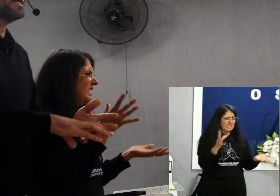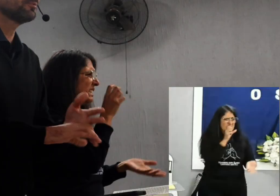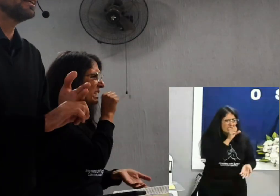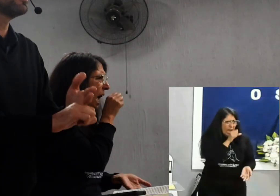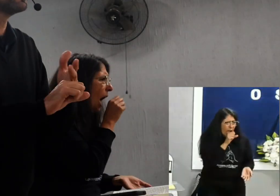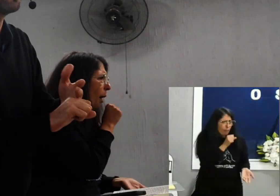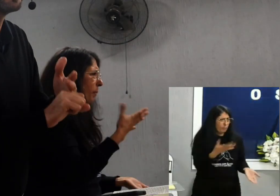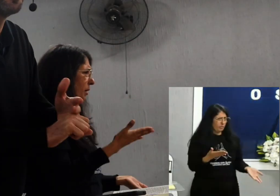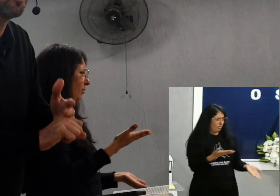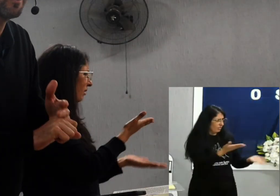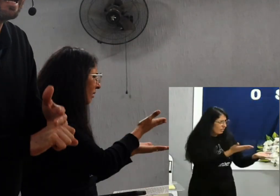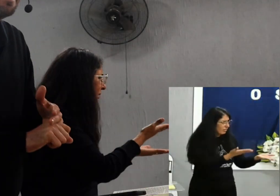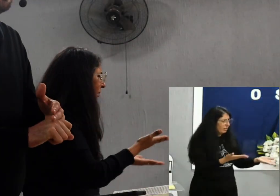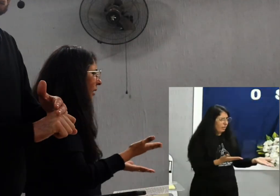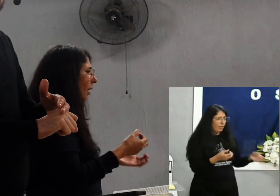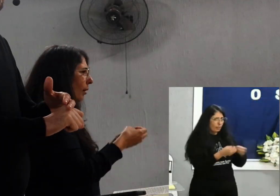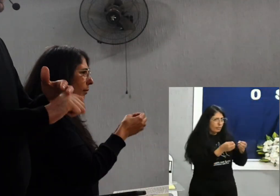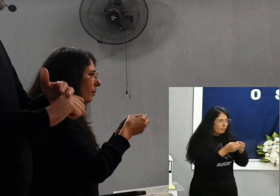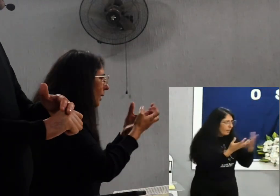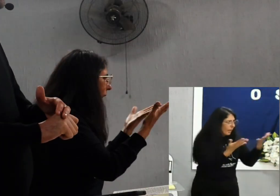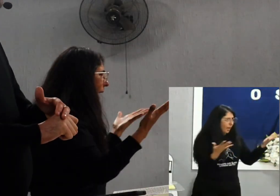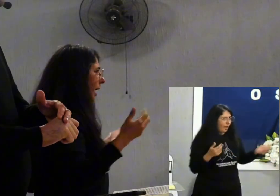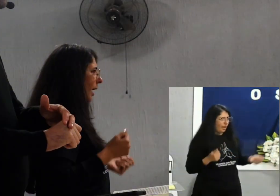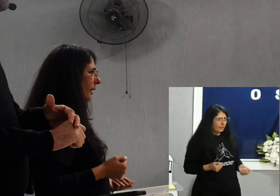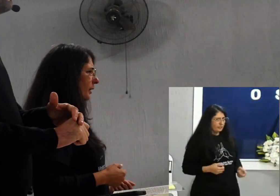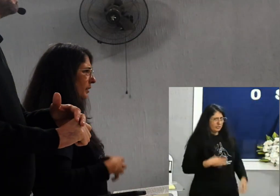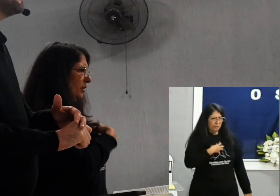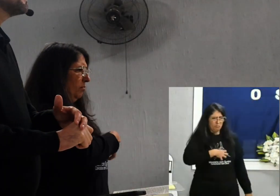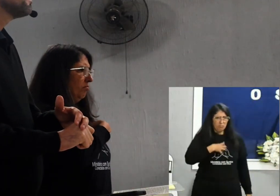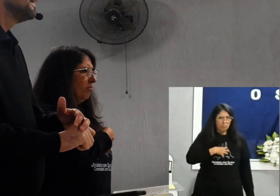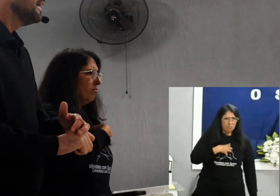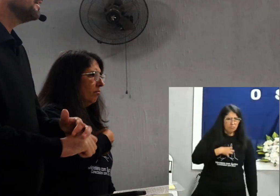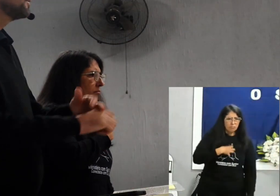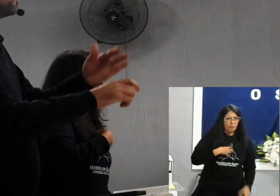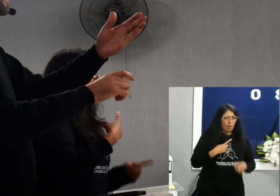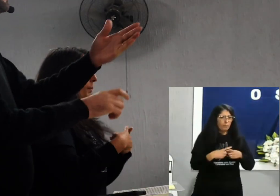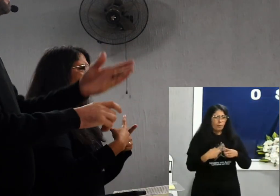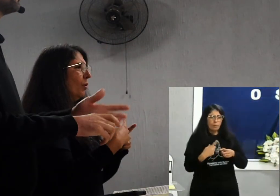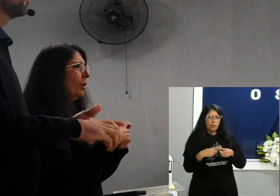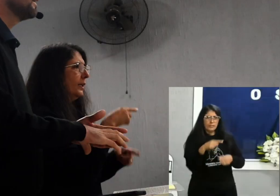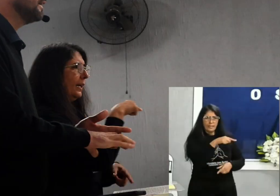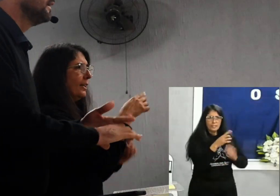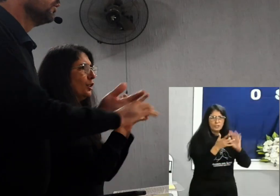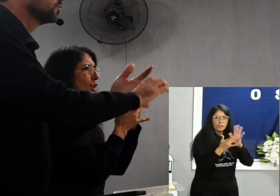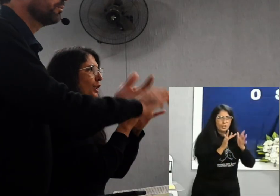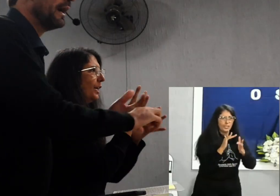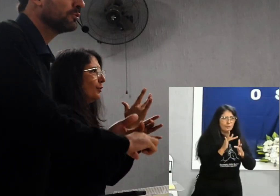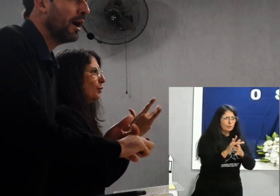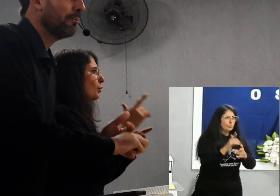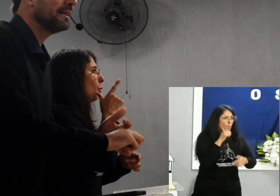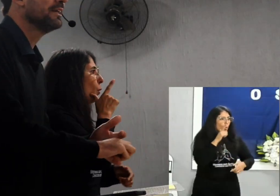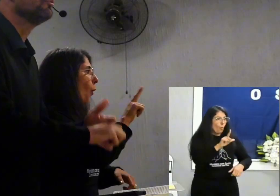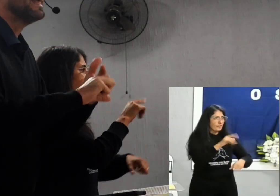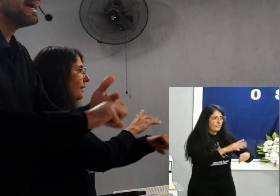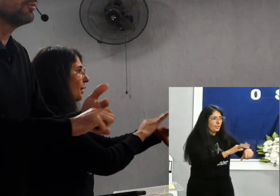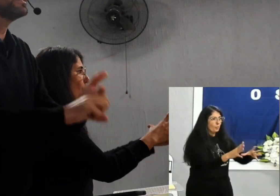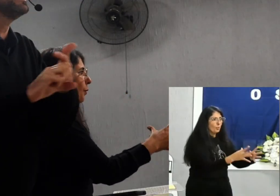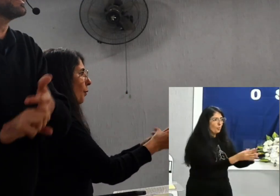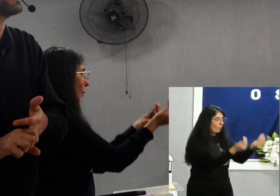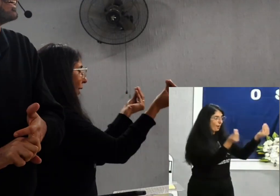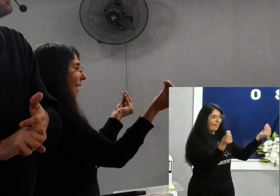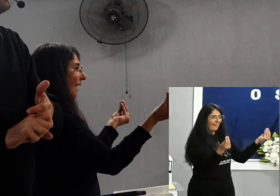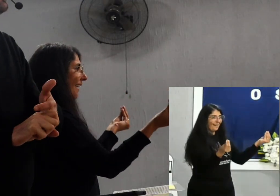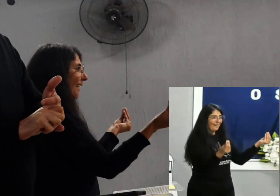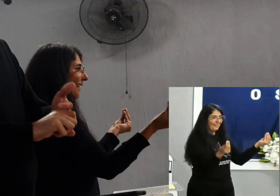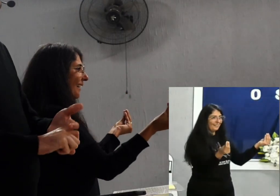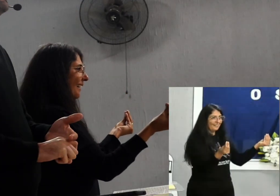ficam chateados porque Jesus conseguiu curar aquele rapaz. Eles ficam chateados porque os pais do rapaz não negam que